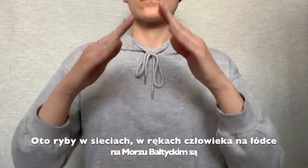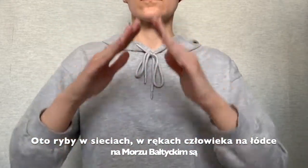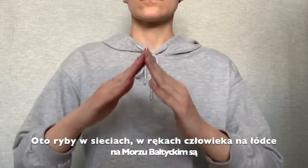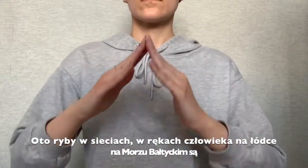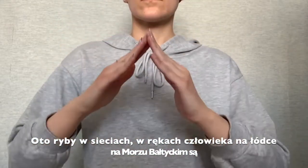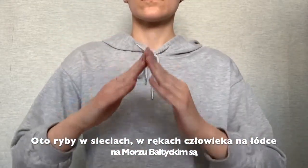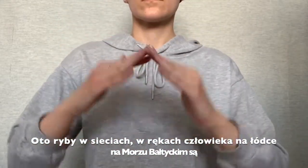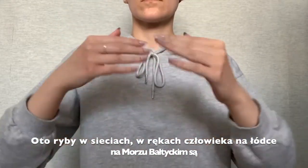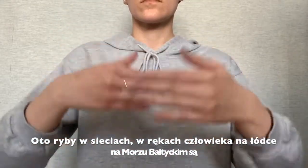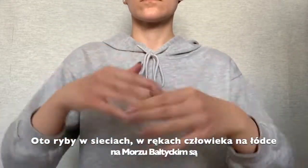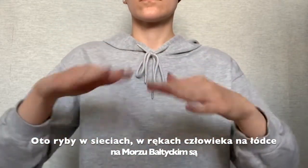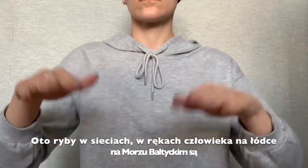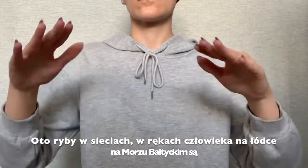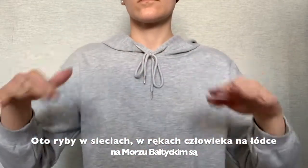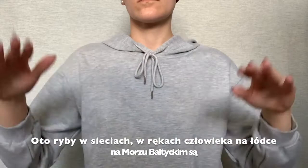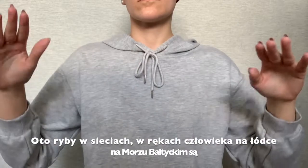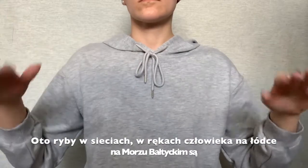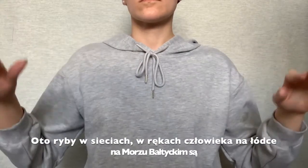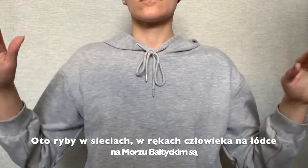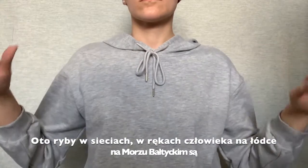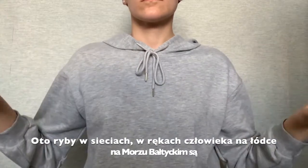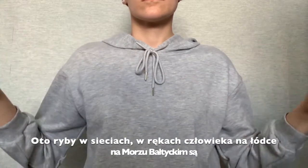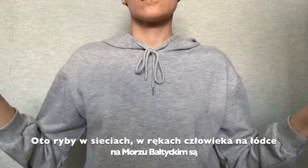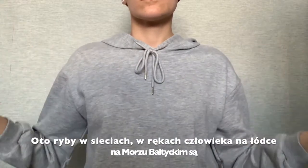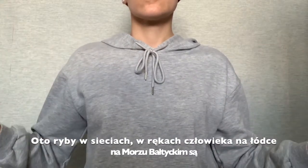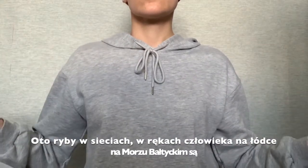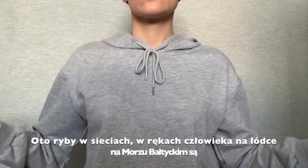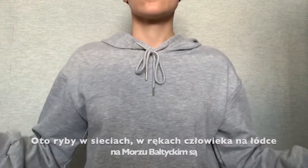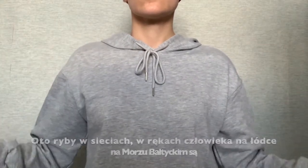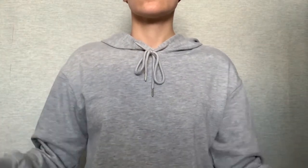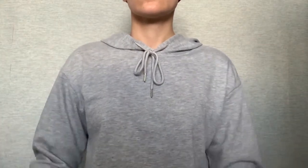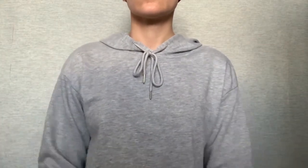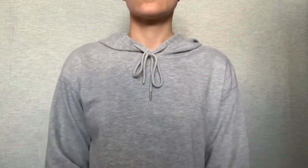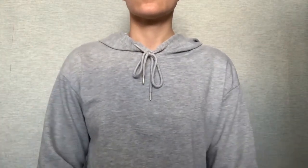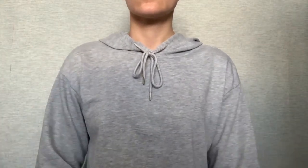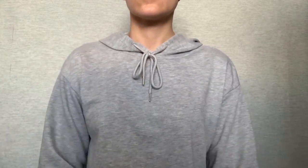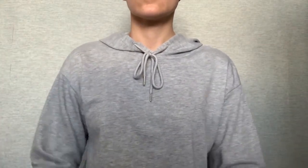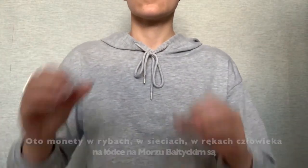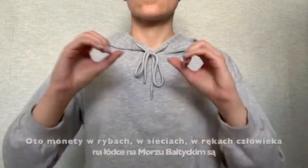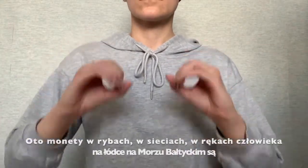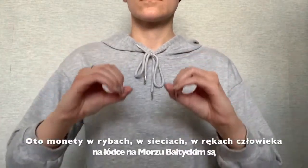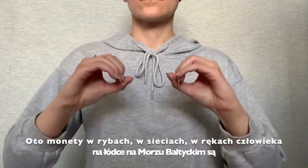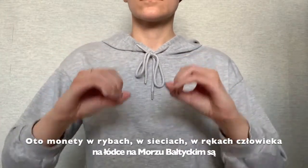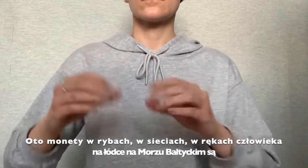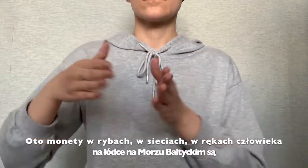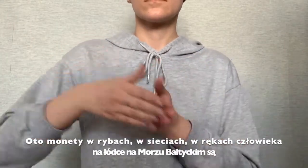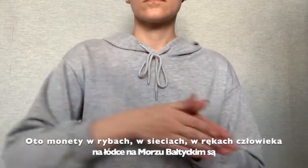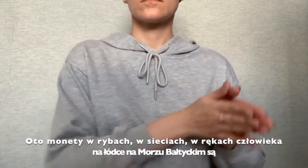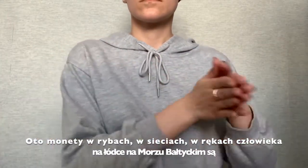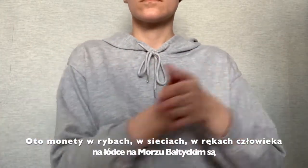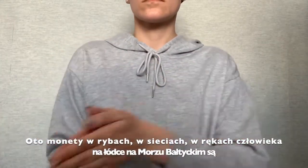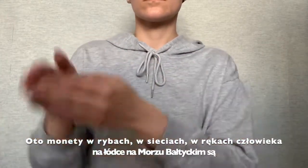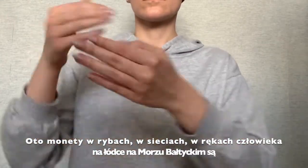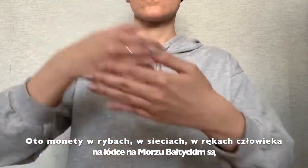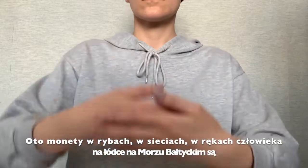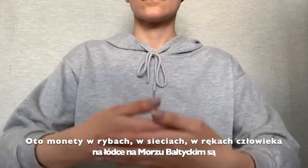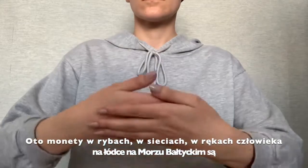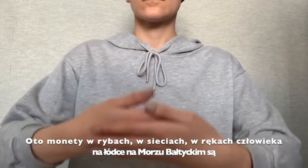na łódce na Morzu Bałtyckim są. Oto monety w rybach,